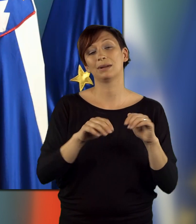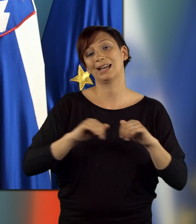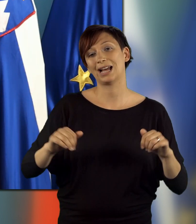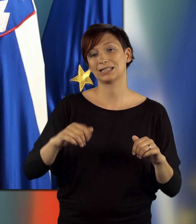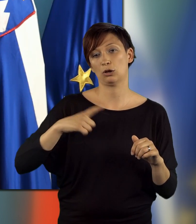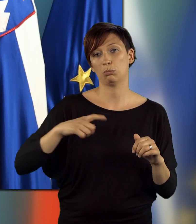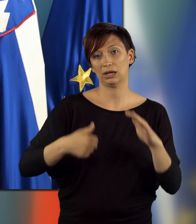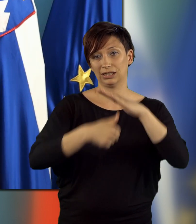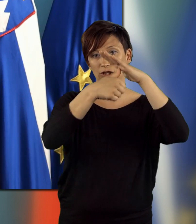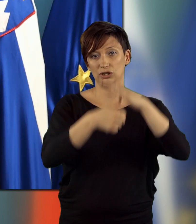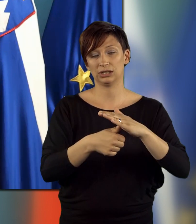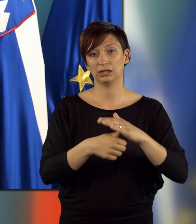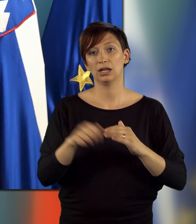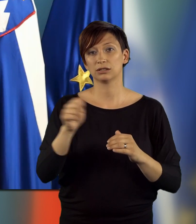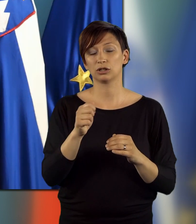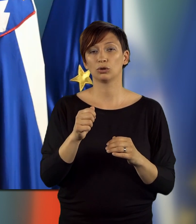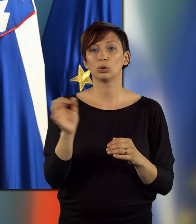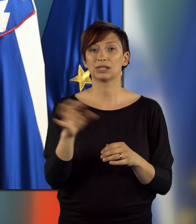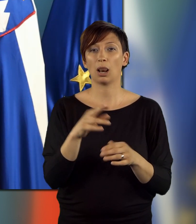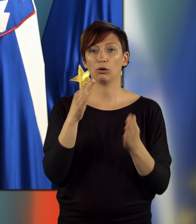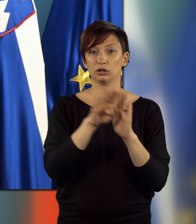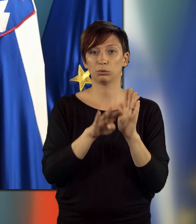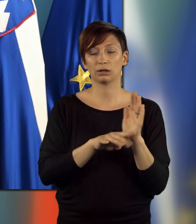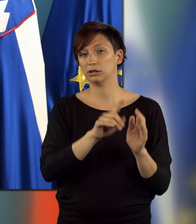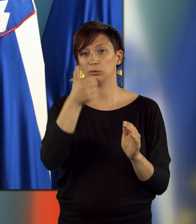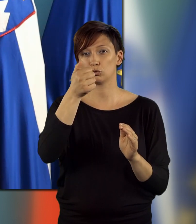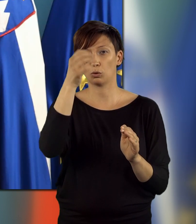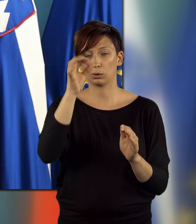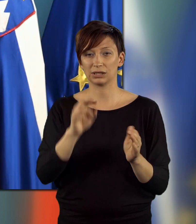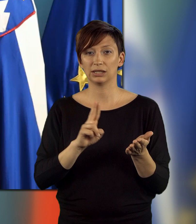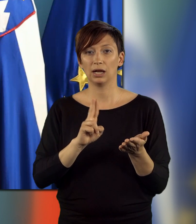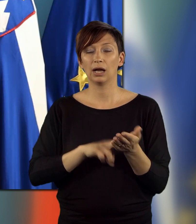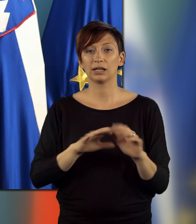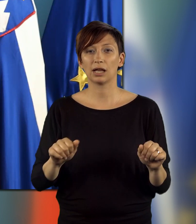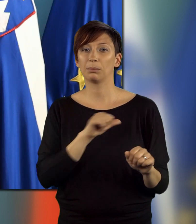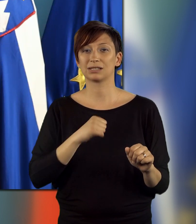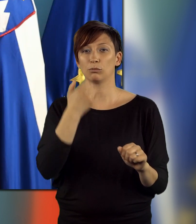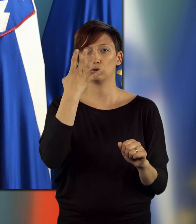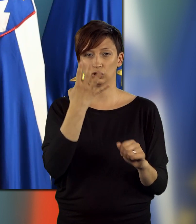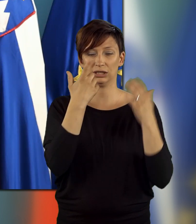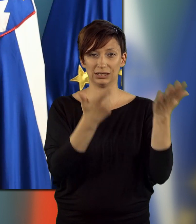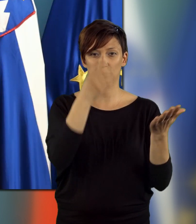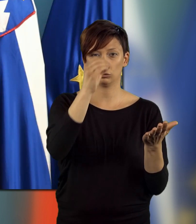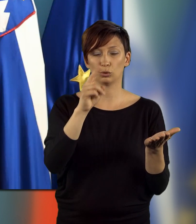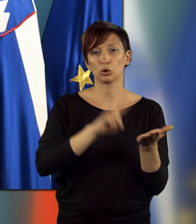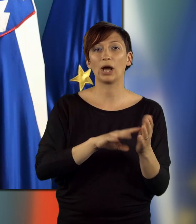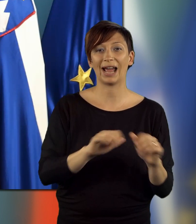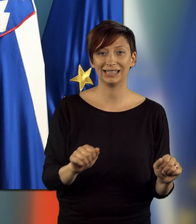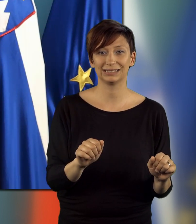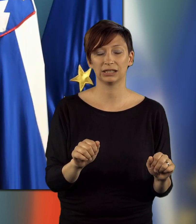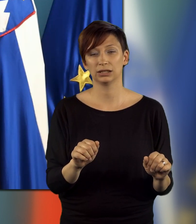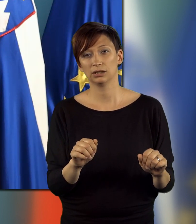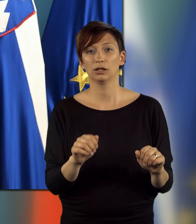tega tudi celotni program ni bil 100%, ampak realiziran 74%, oziroma